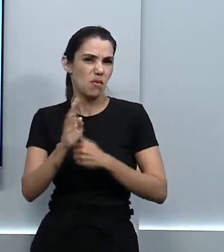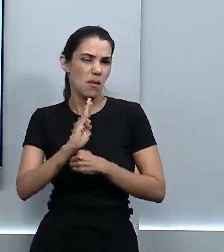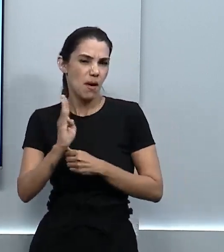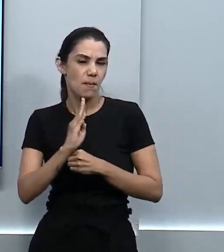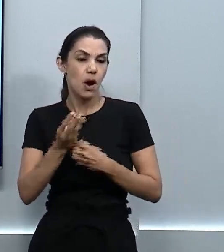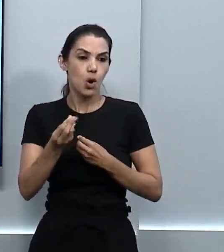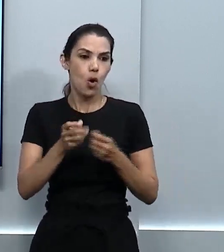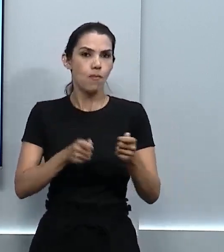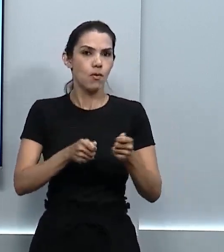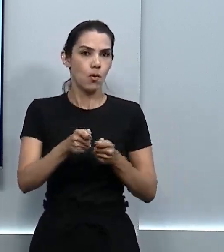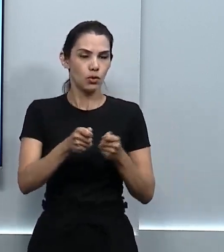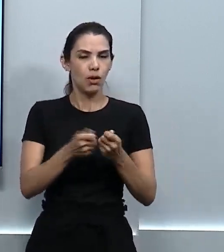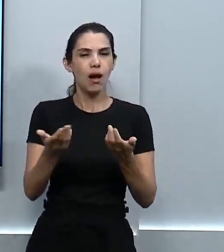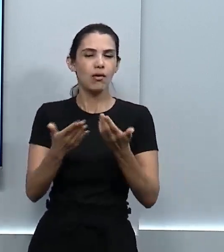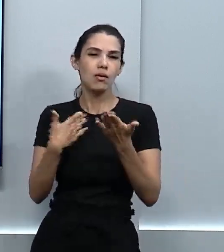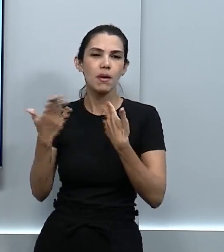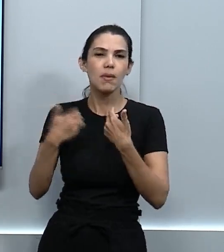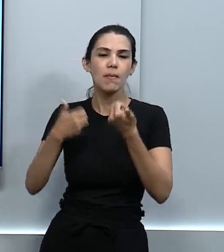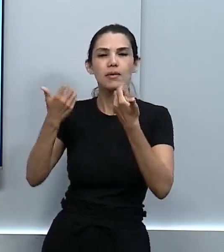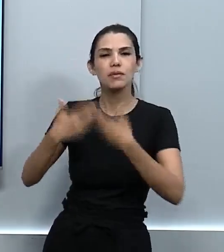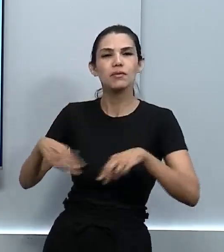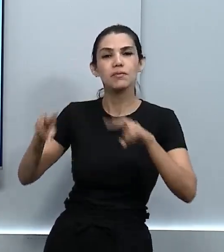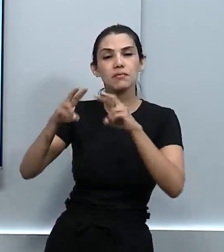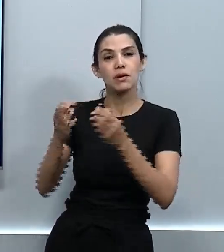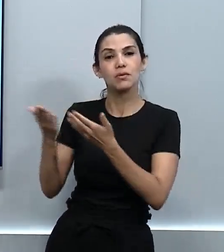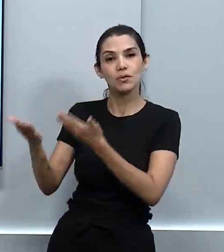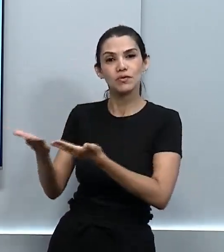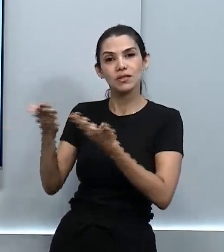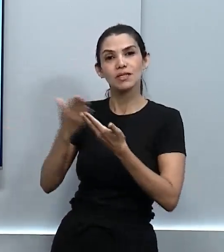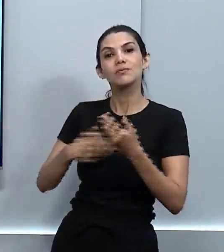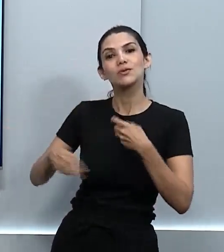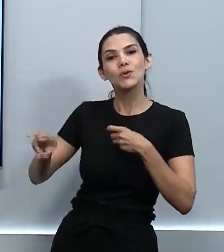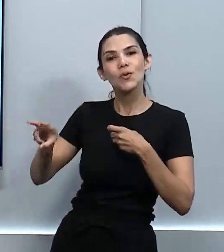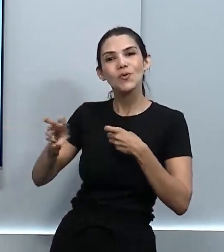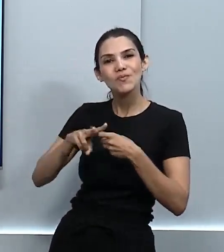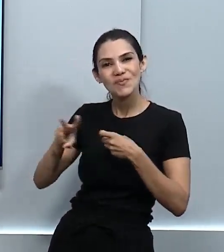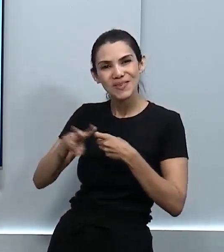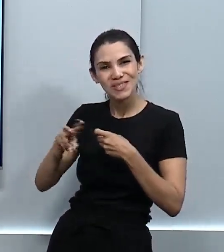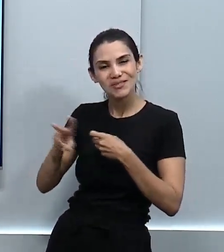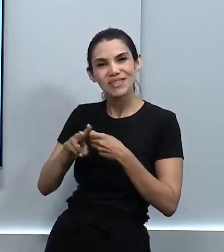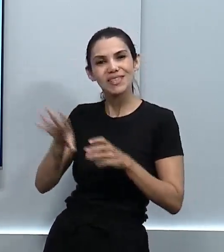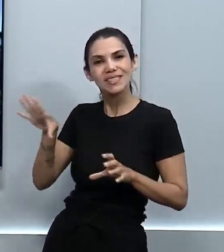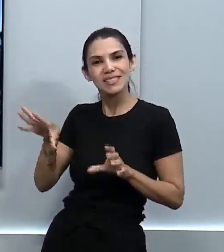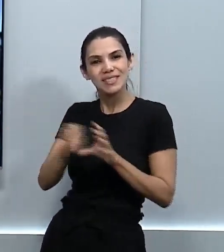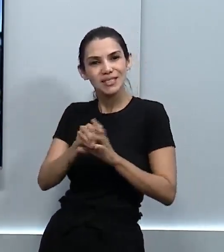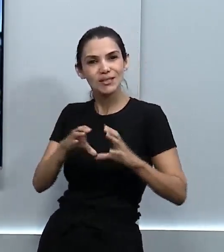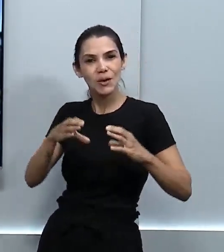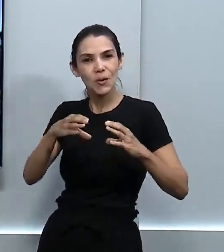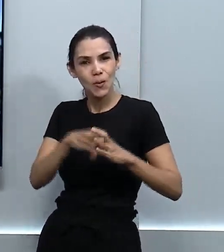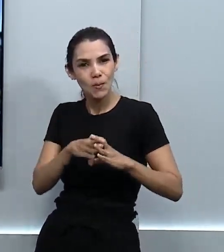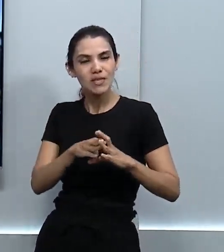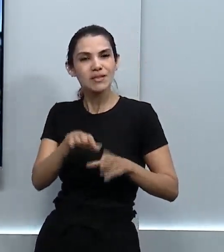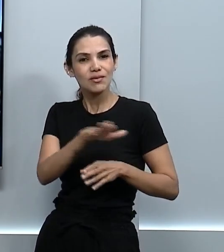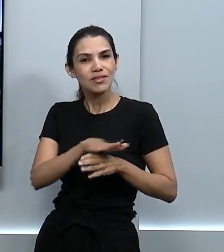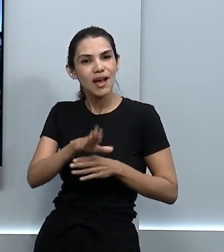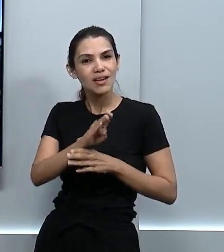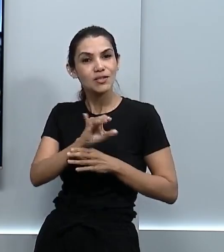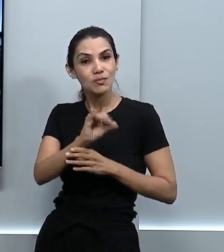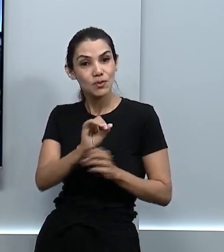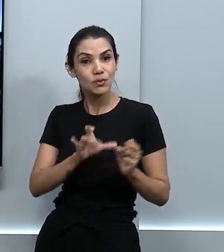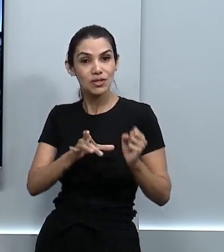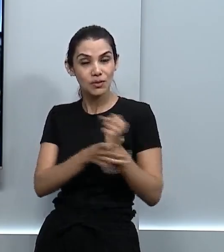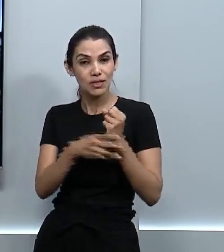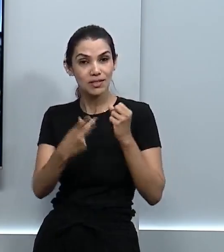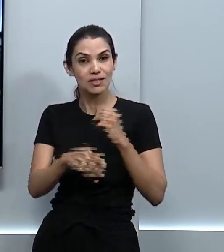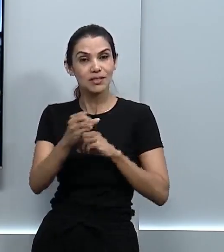um pouco dessa discussão com a gente, convidamos o médico veterinário, integrante da Comissão Interna de Biossegurança da UFG,